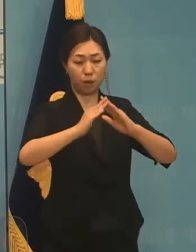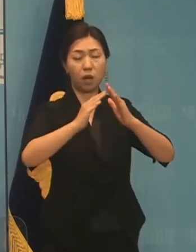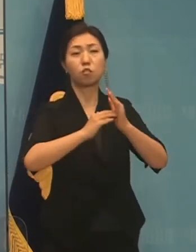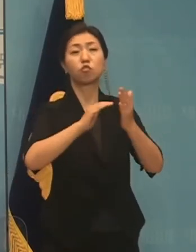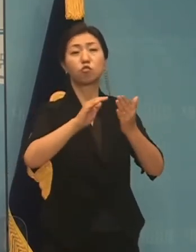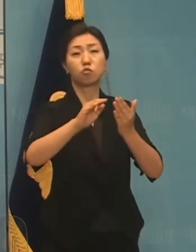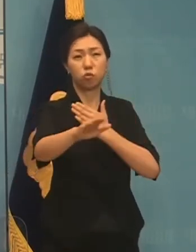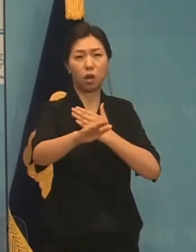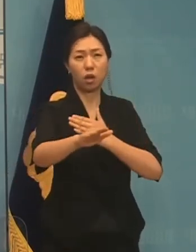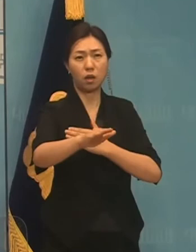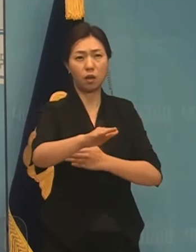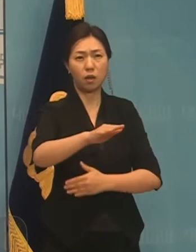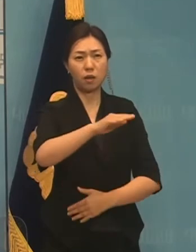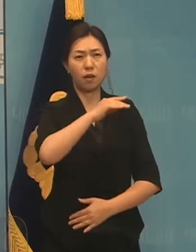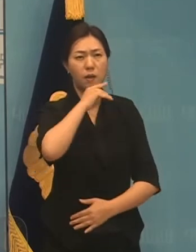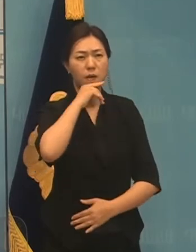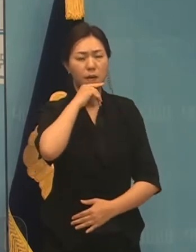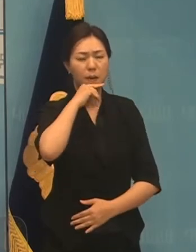피땀 눈물로